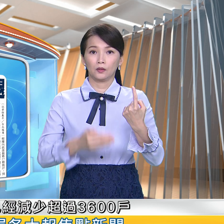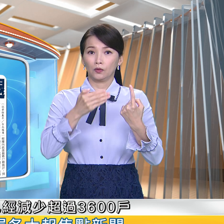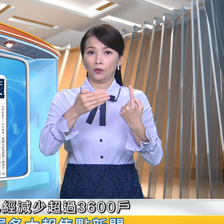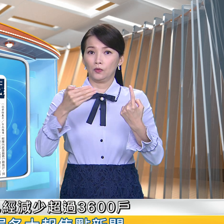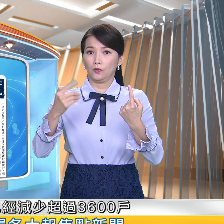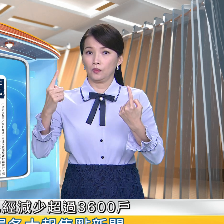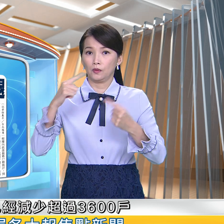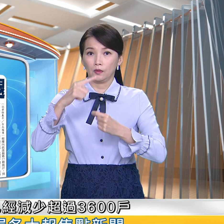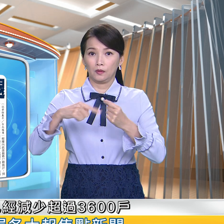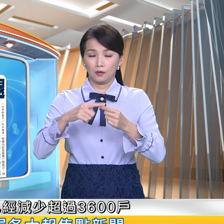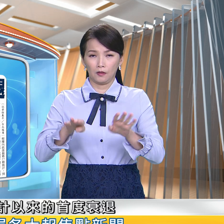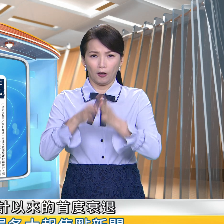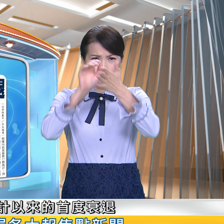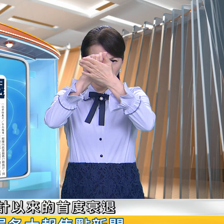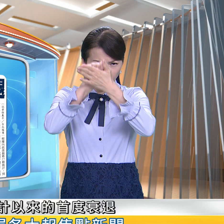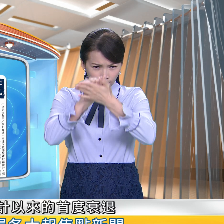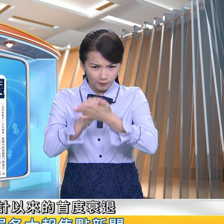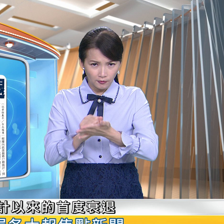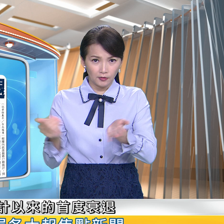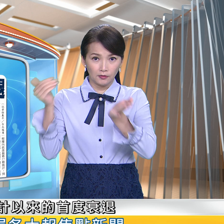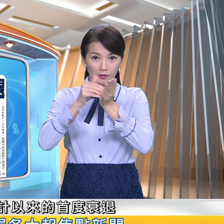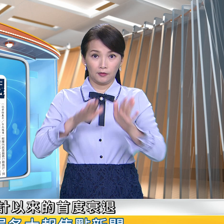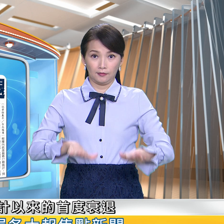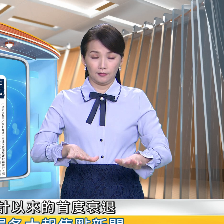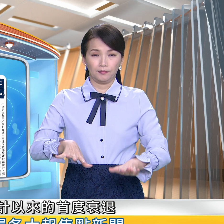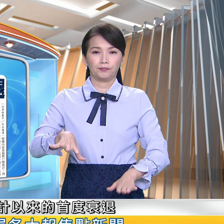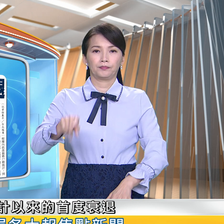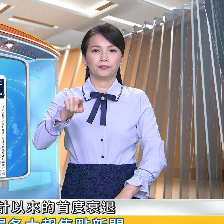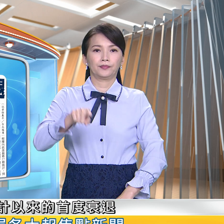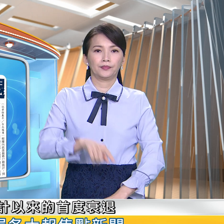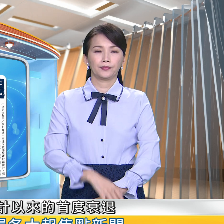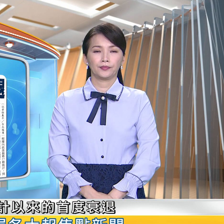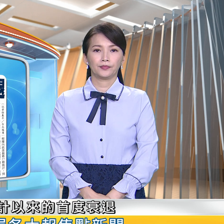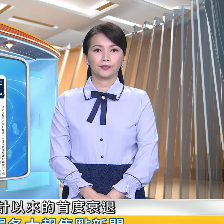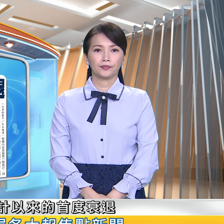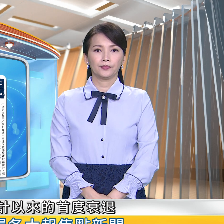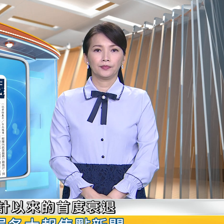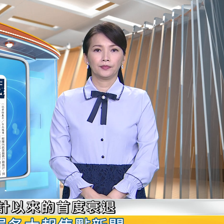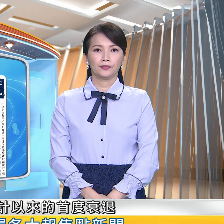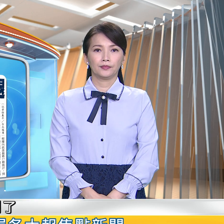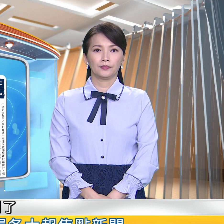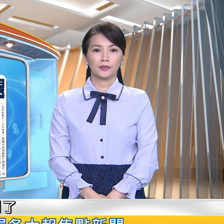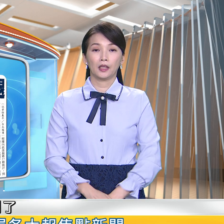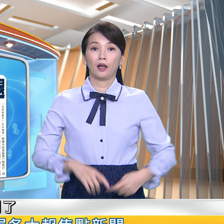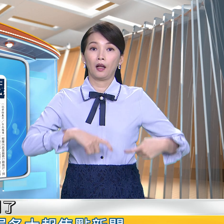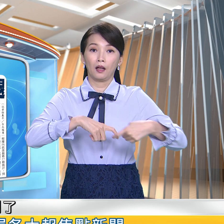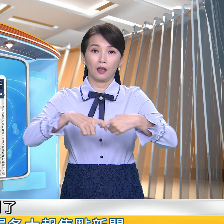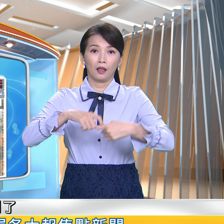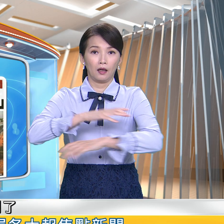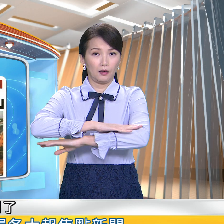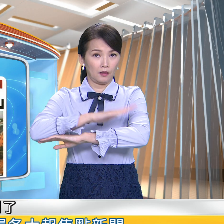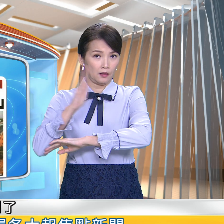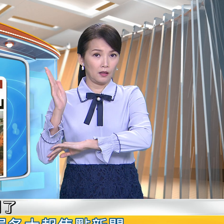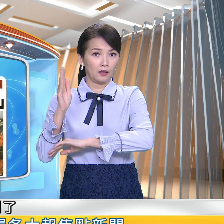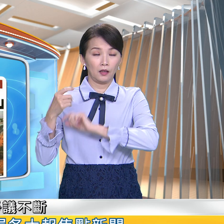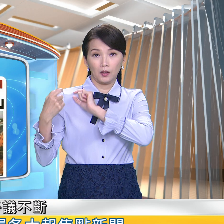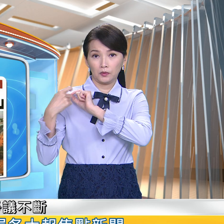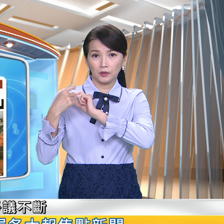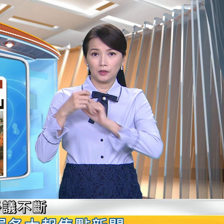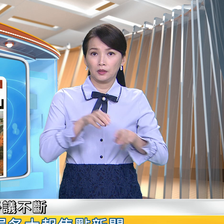3600户，是1991年有统计以来的首度衰退。联合报则是提到了